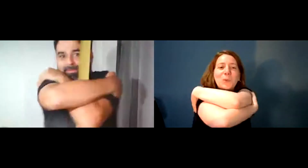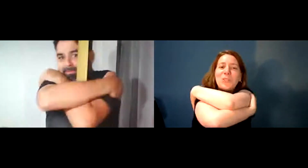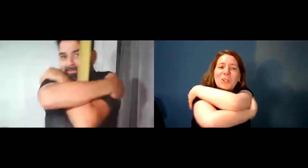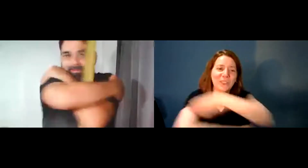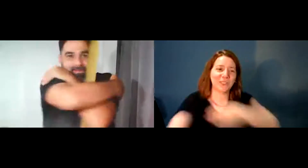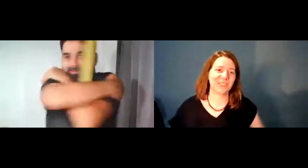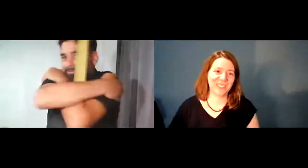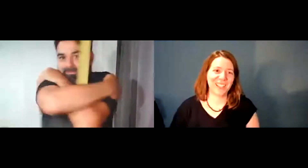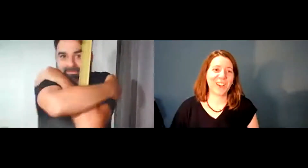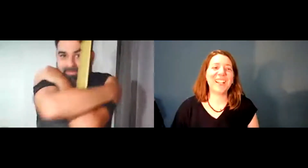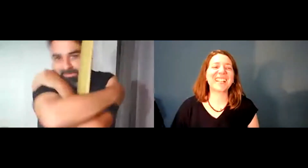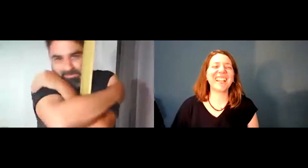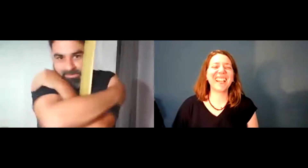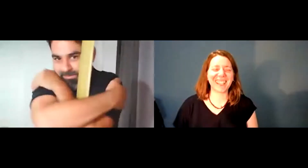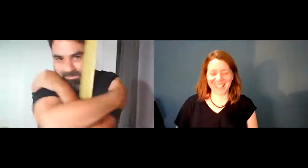mucho. Hola,